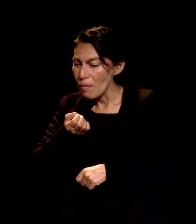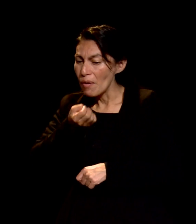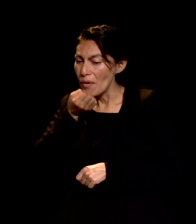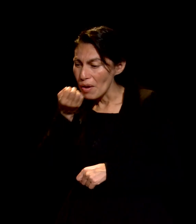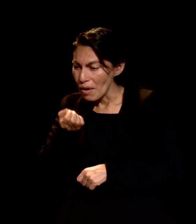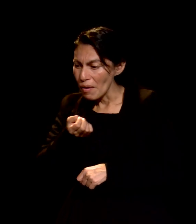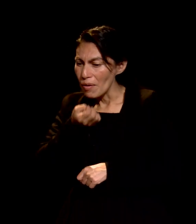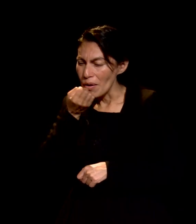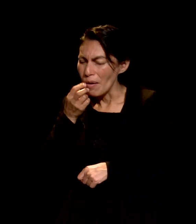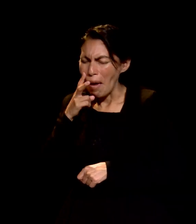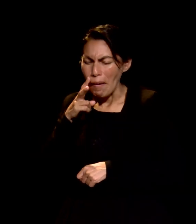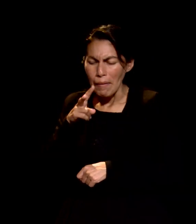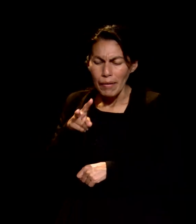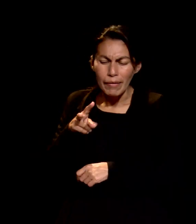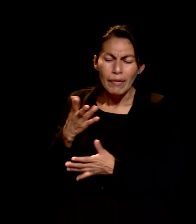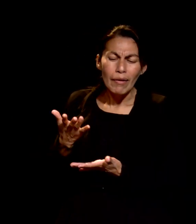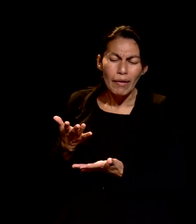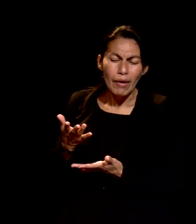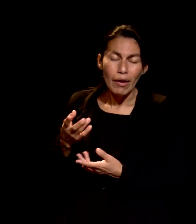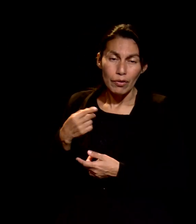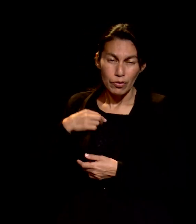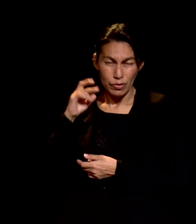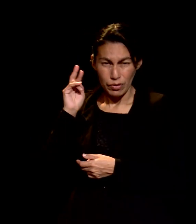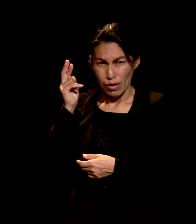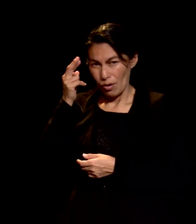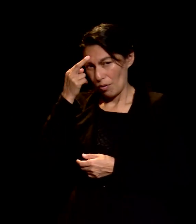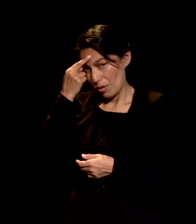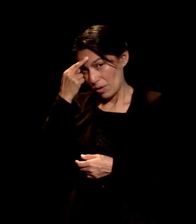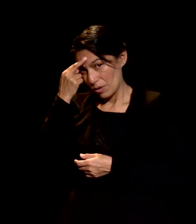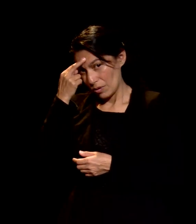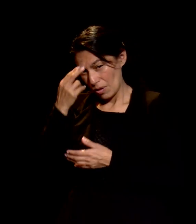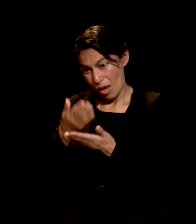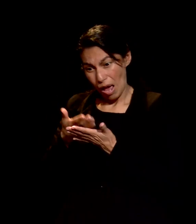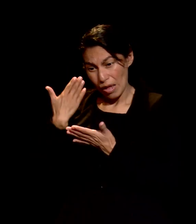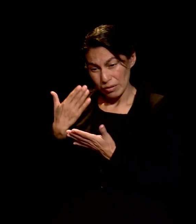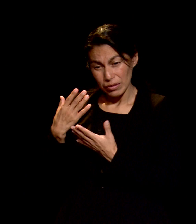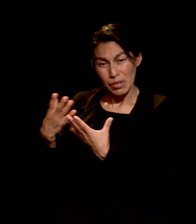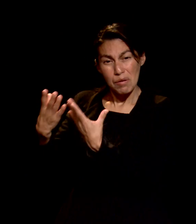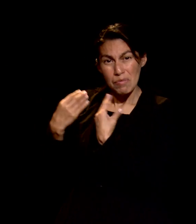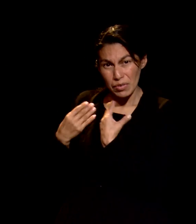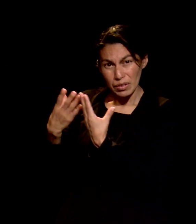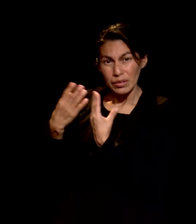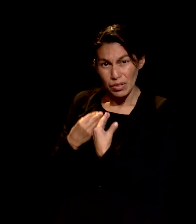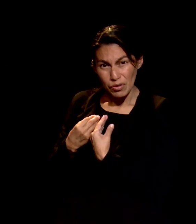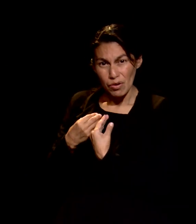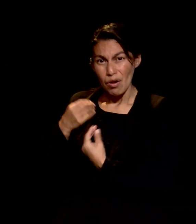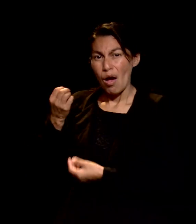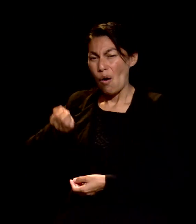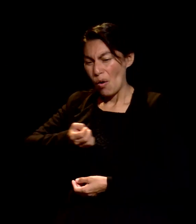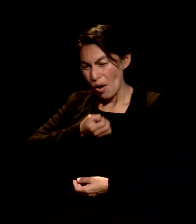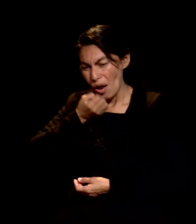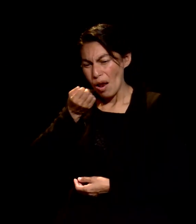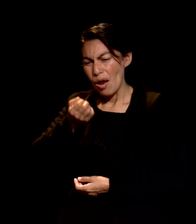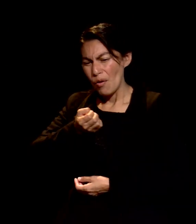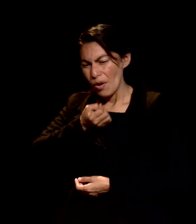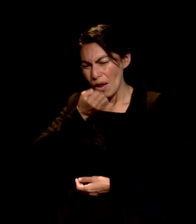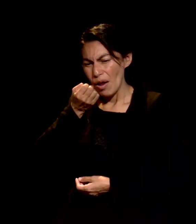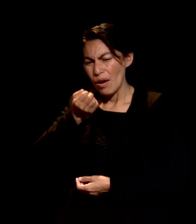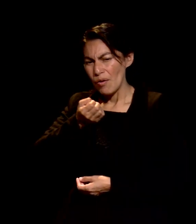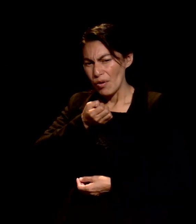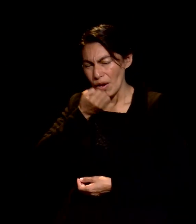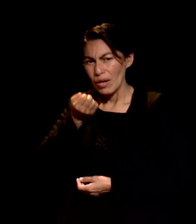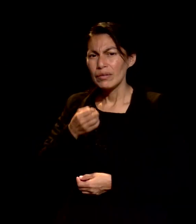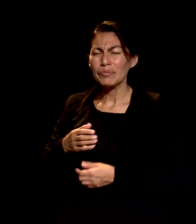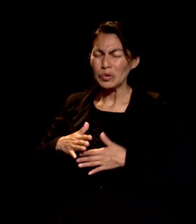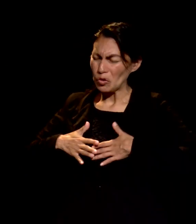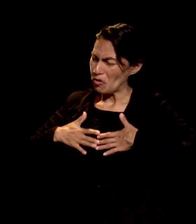oración, siempre, siempre. Y el recuerdo que tengo de ella y la enseñanza que nos dejó tanto a mí como a